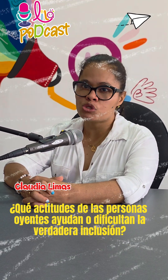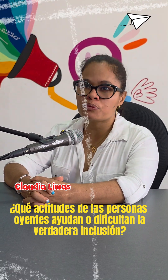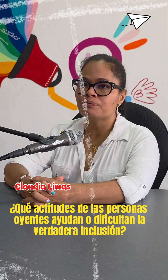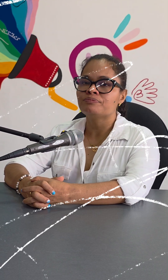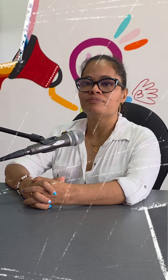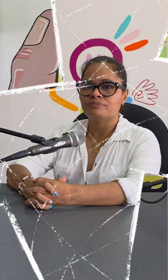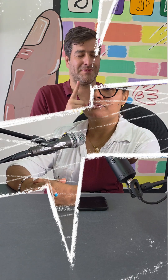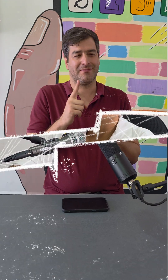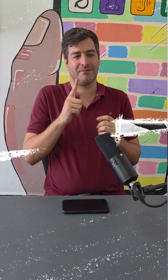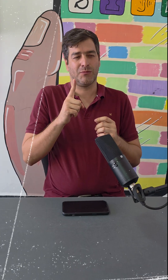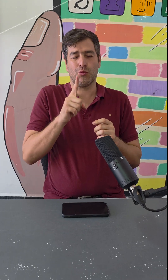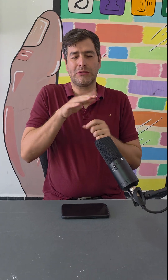inclusión?